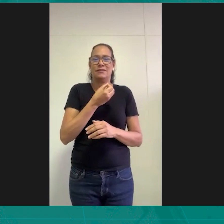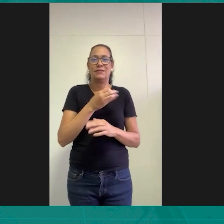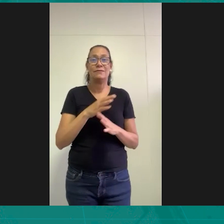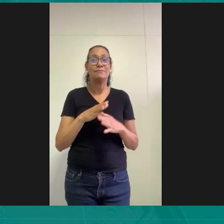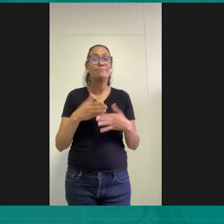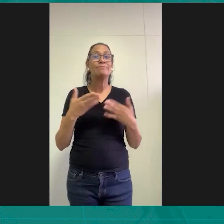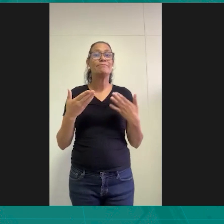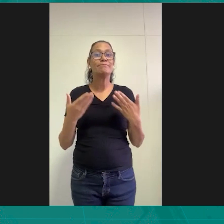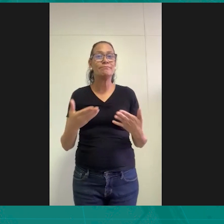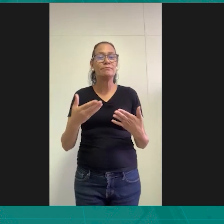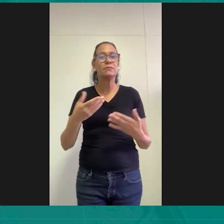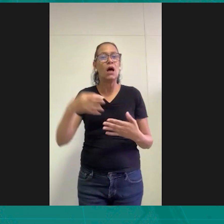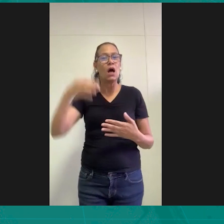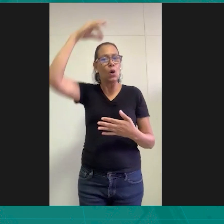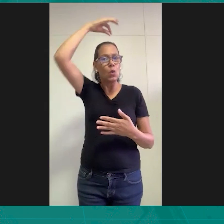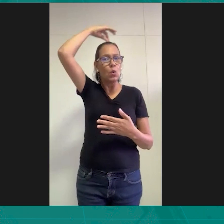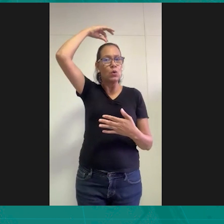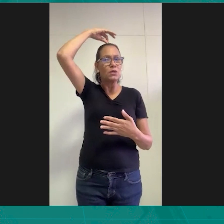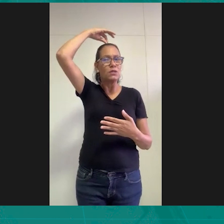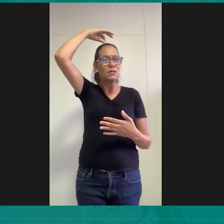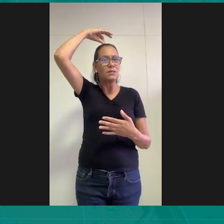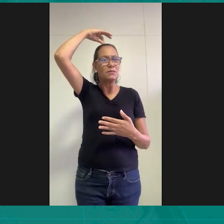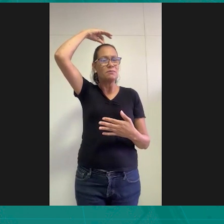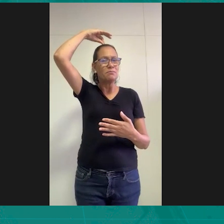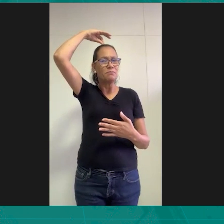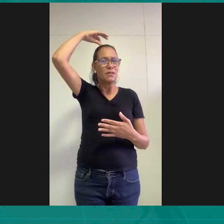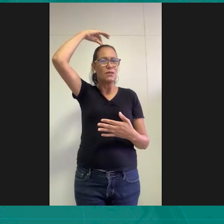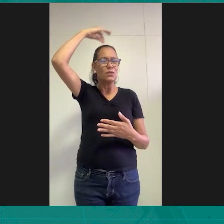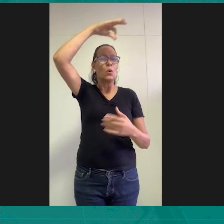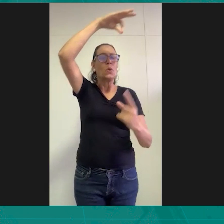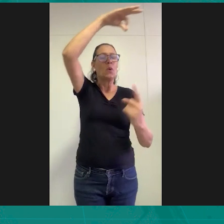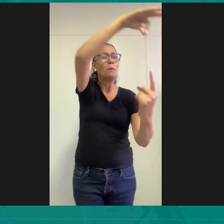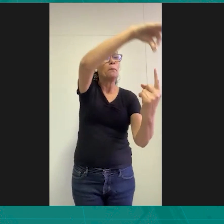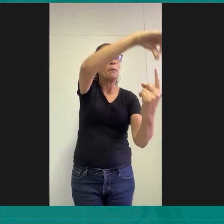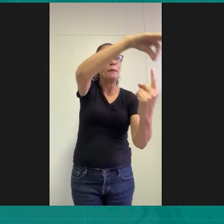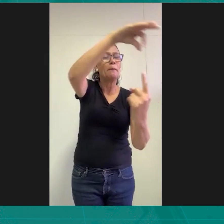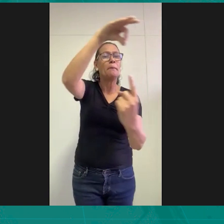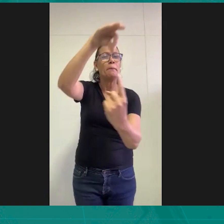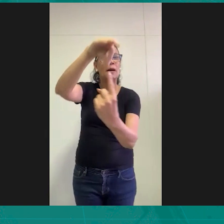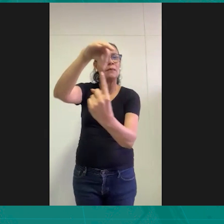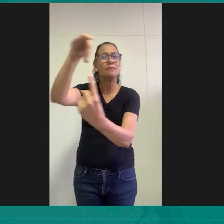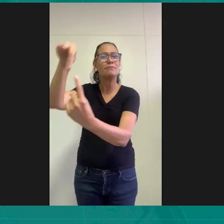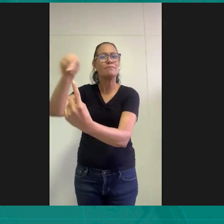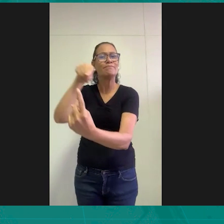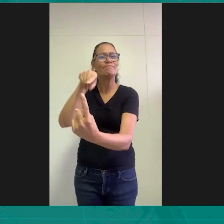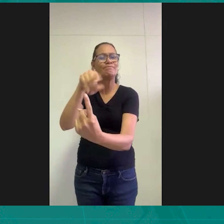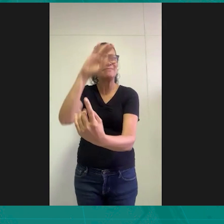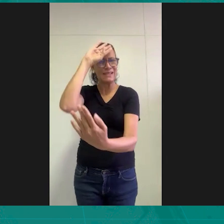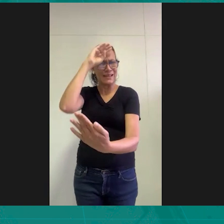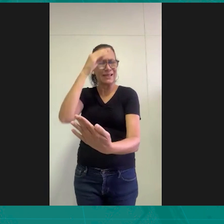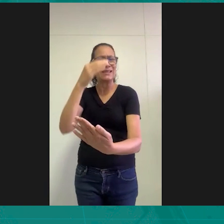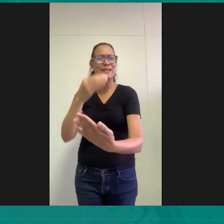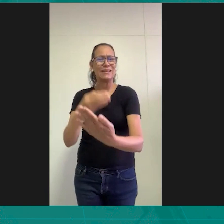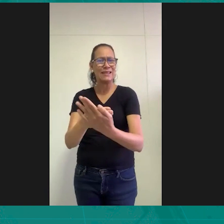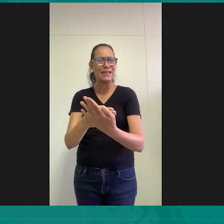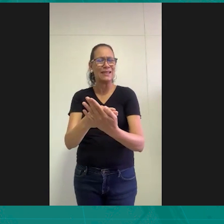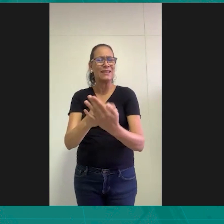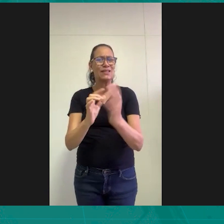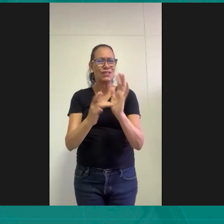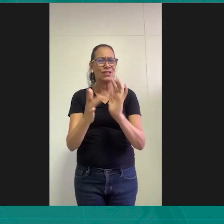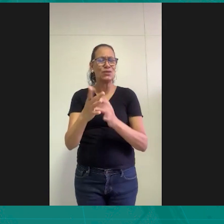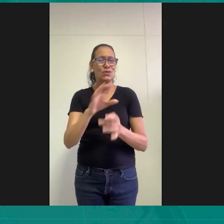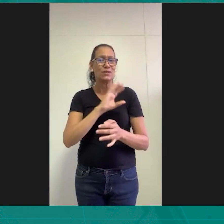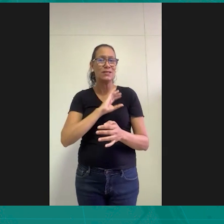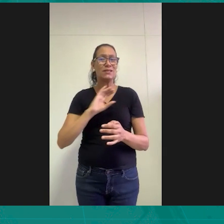de receber os que nele crescem, pois o Espírito até aquele momento não havia